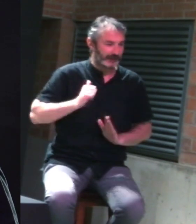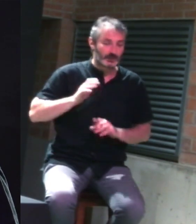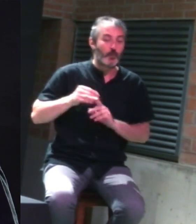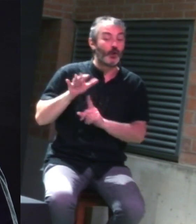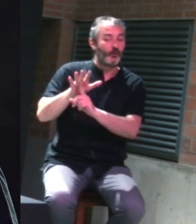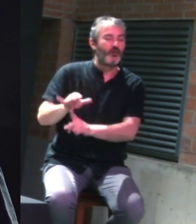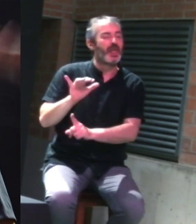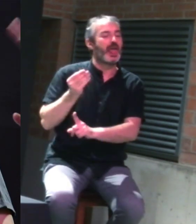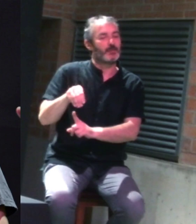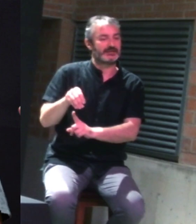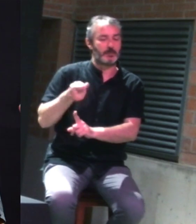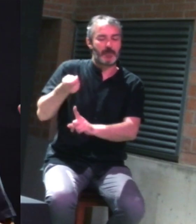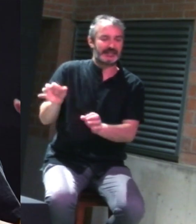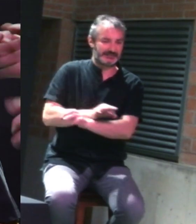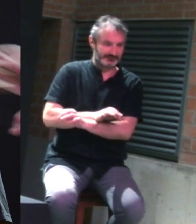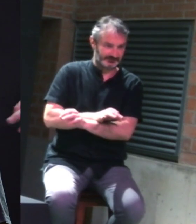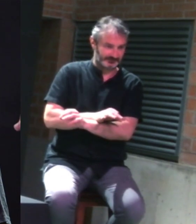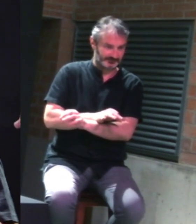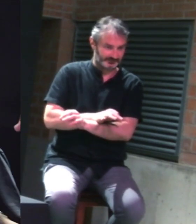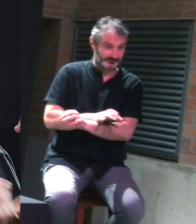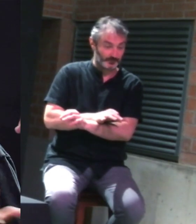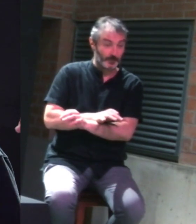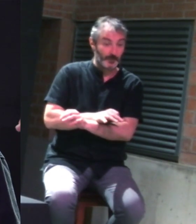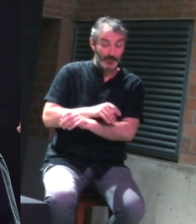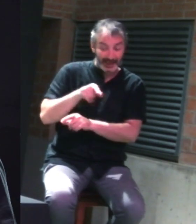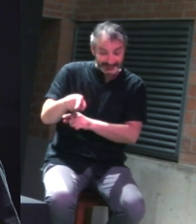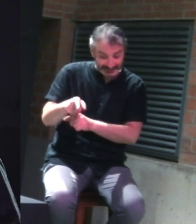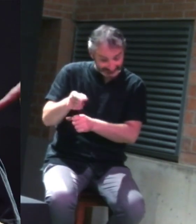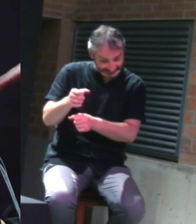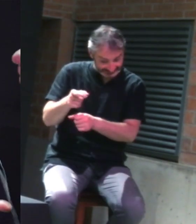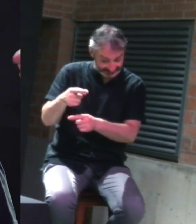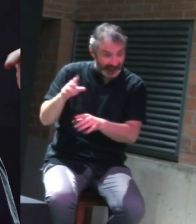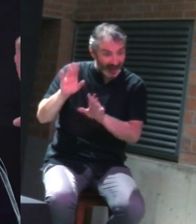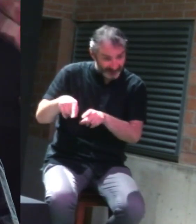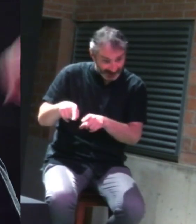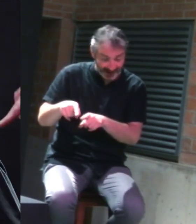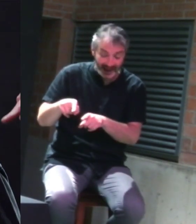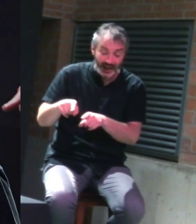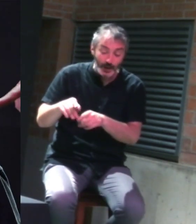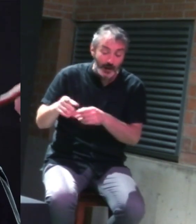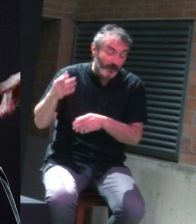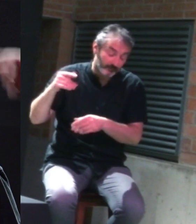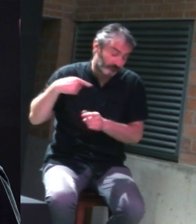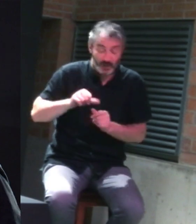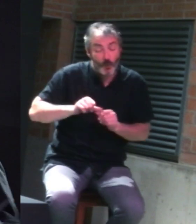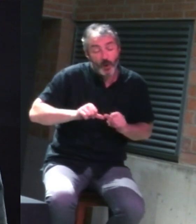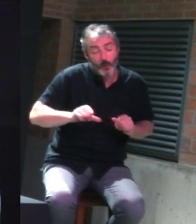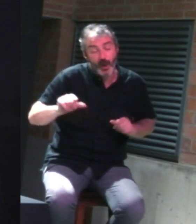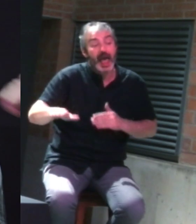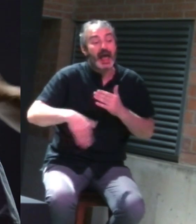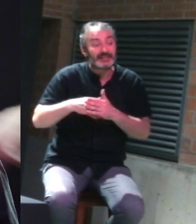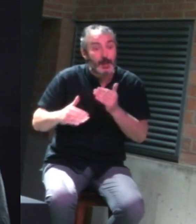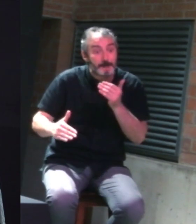sabemos. Todo ha empezado a cambiar cuando esas tareas han empezado a tenerlas que hacer mujeres a cambio de un salario. Y por